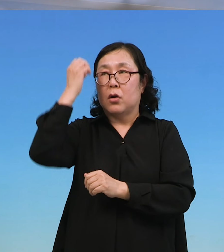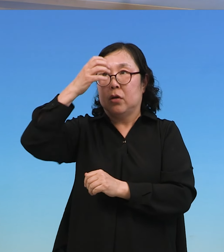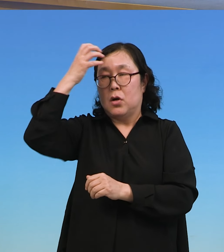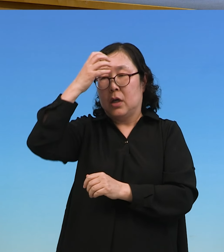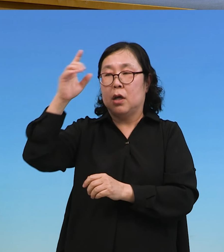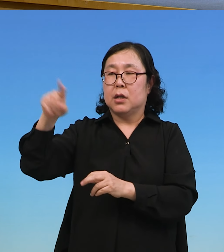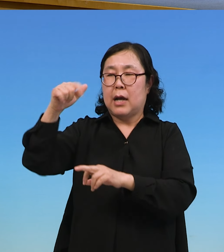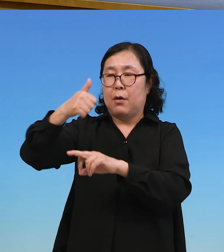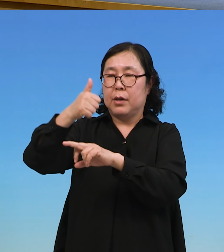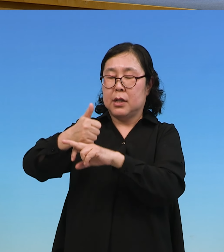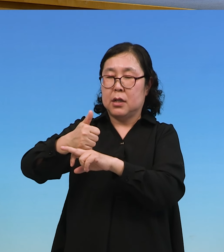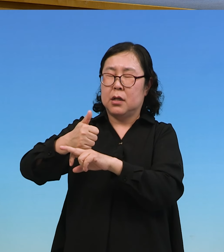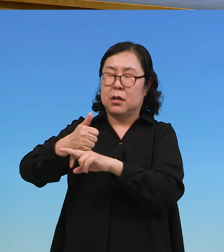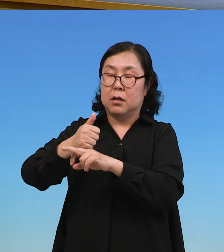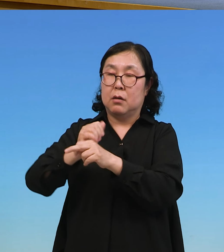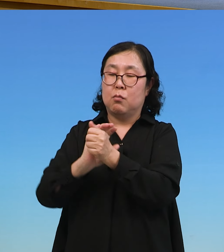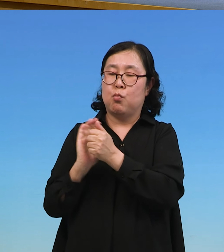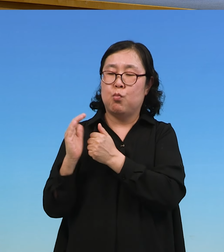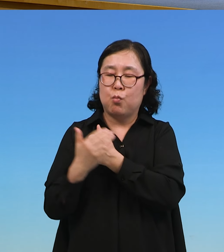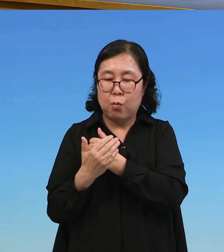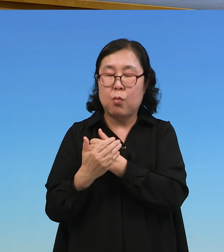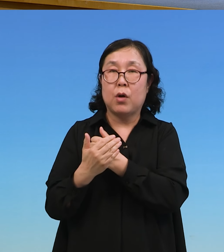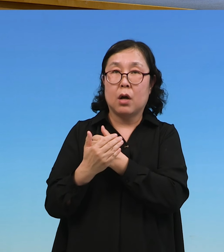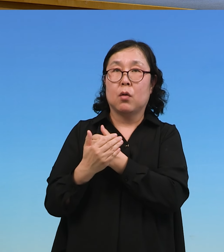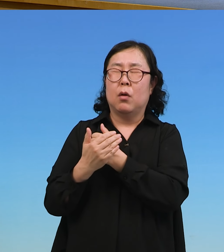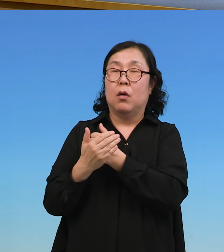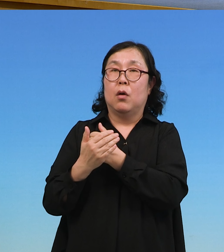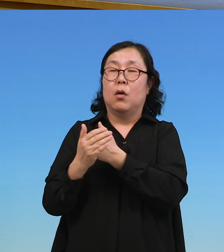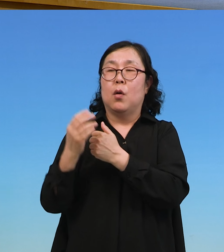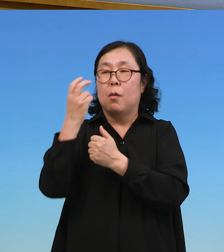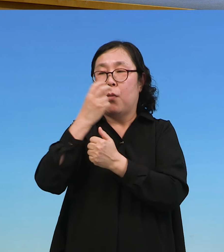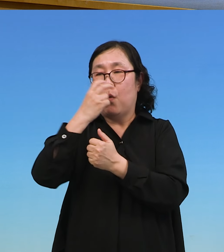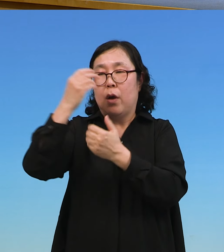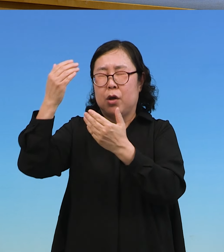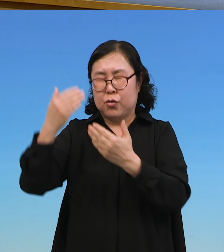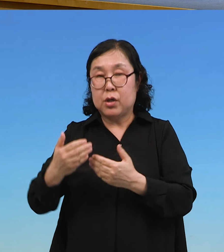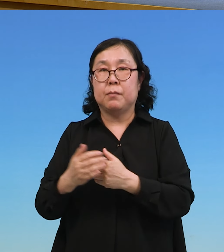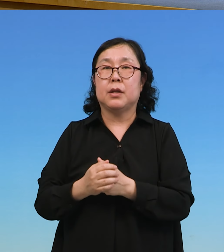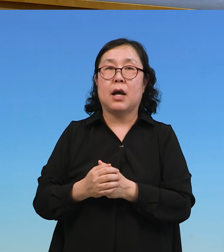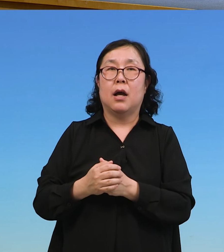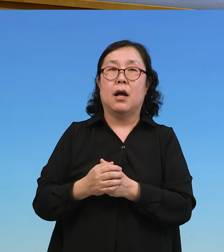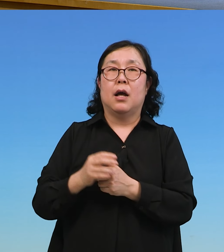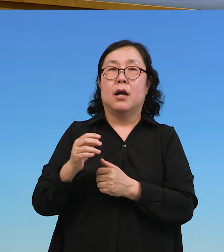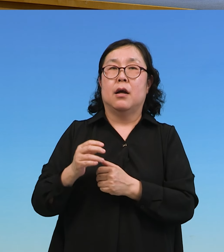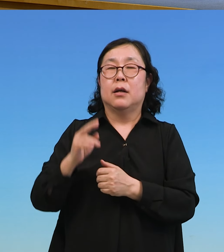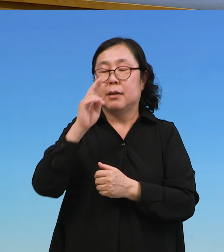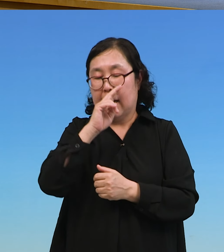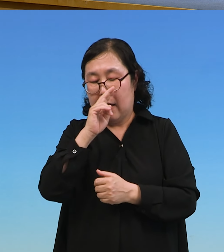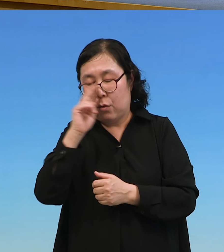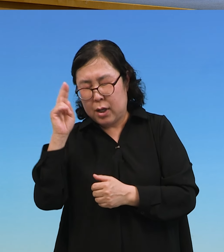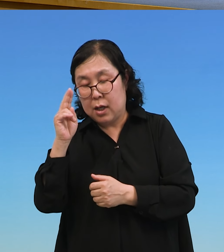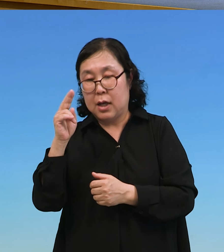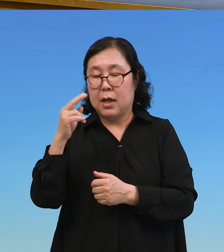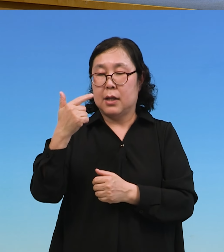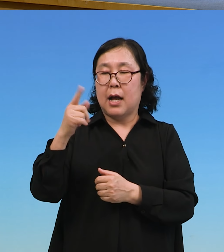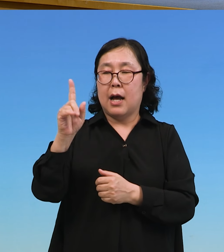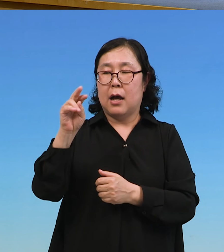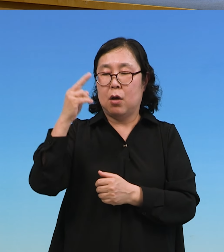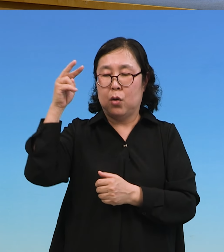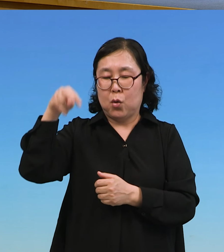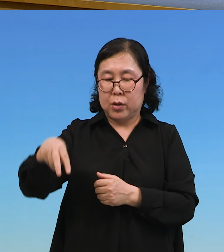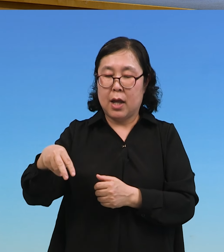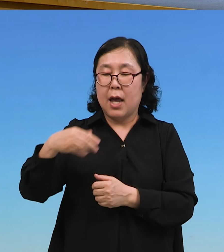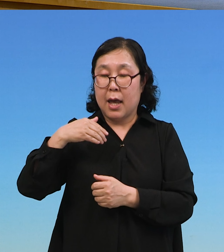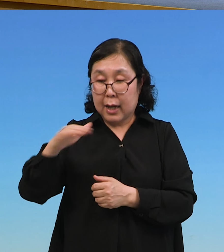23절입니다 같이 한번 읽어보실까요? 사울이 라마나요스로 가니라 하나님의